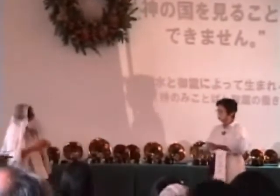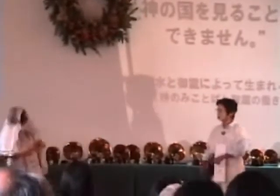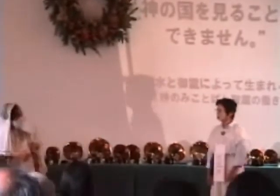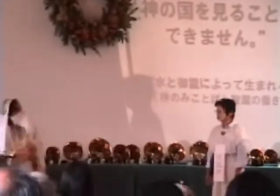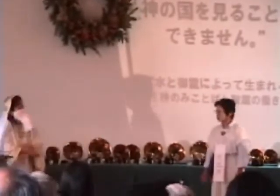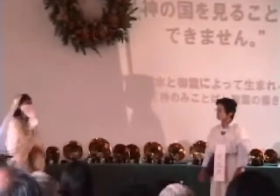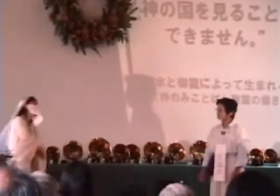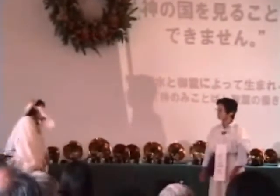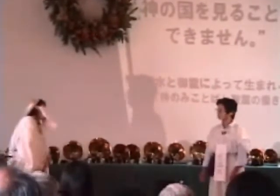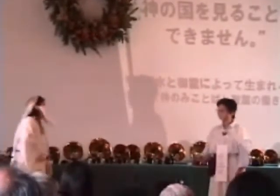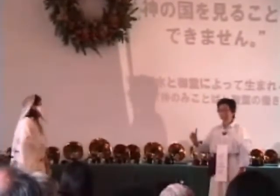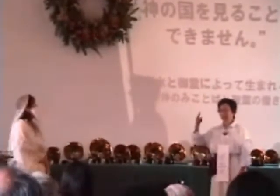はっきり言っておく、